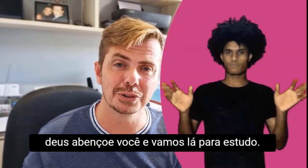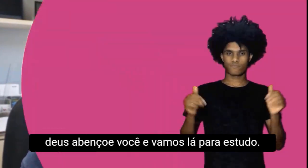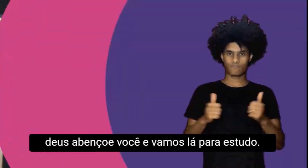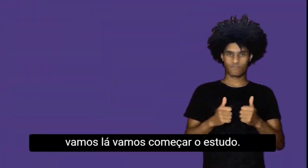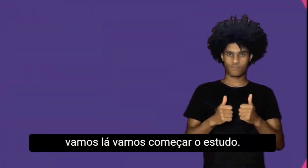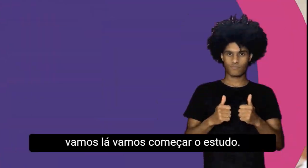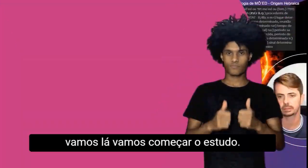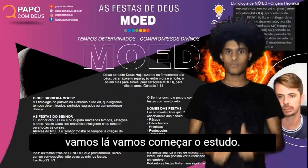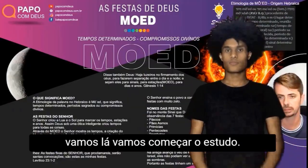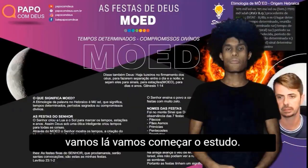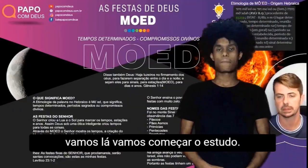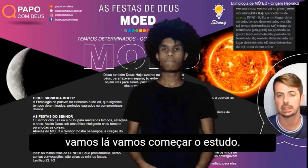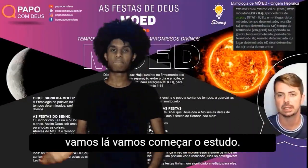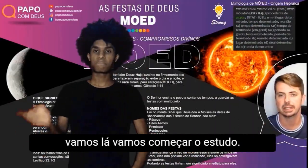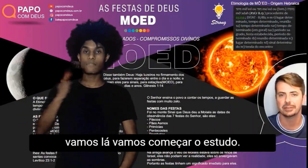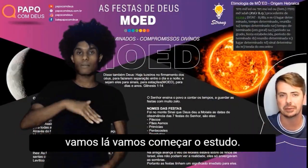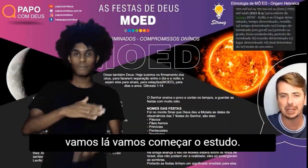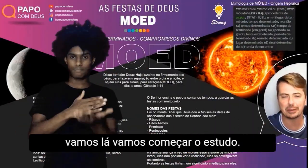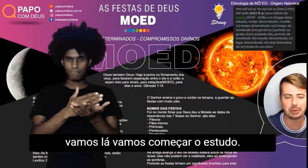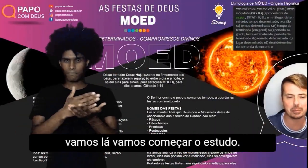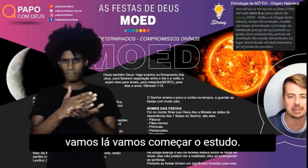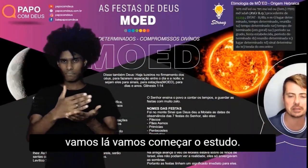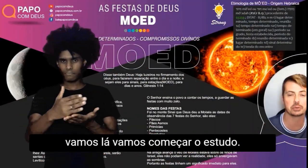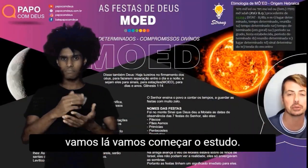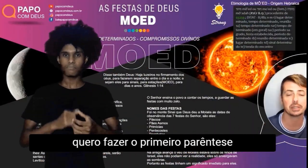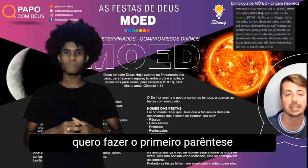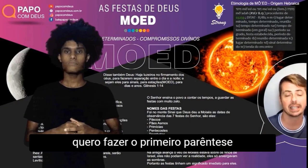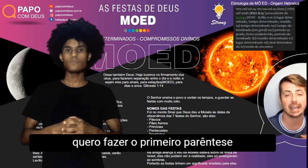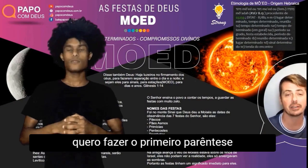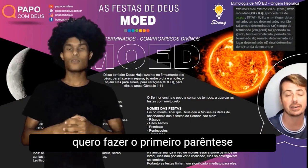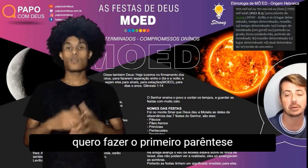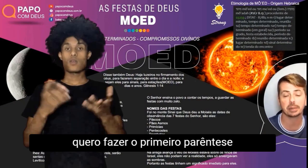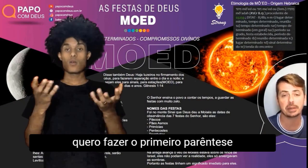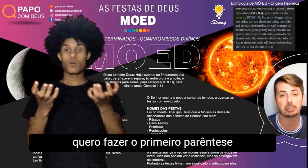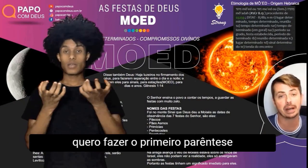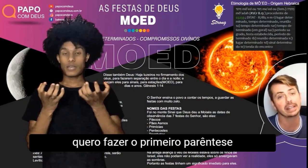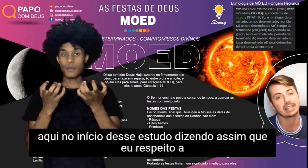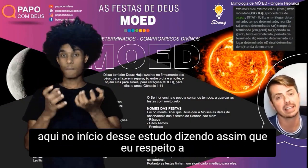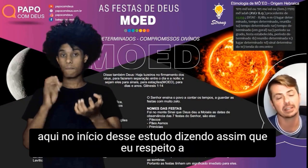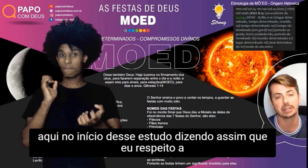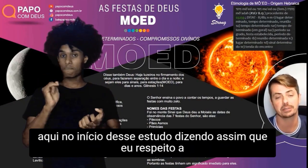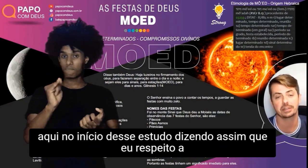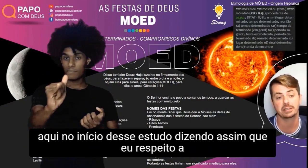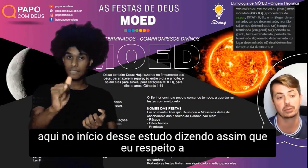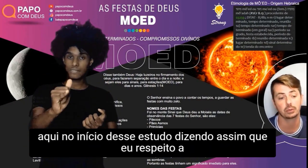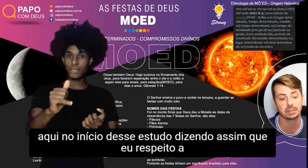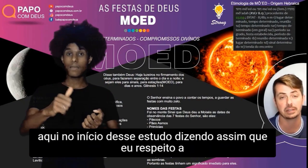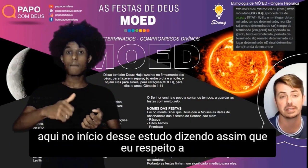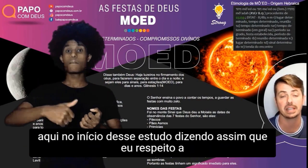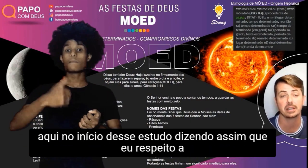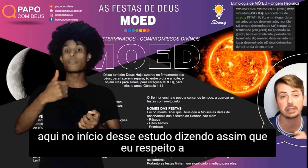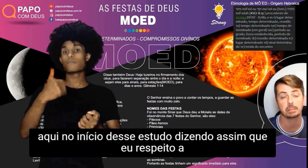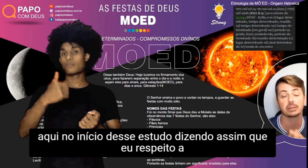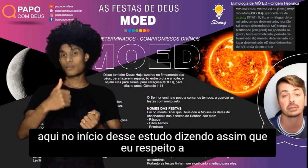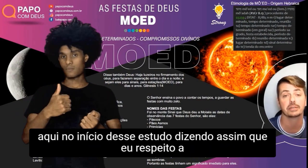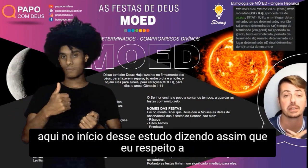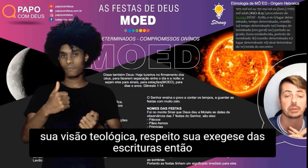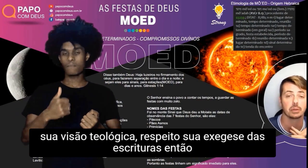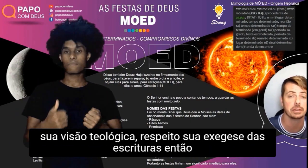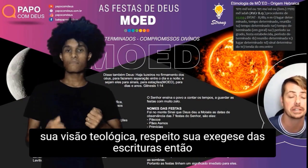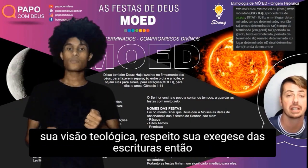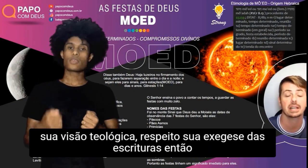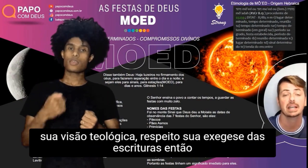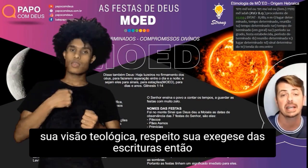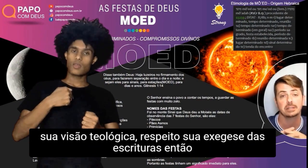lá pro estudo. Vamos lá, vamos começar o estudo. Quero fazer o primeiro parênteses aqui no início desse estudo, dizendo assim que eu respeito a sua